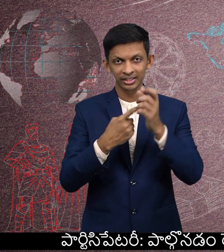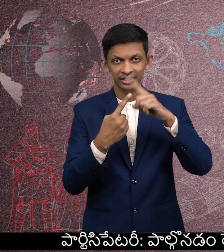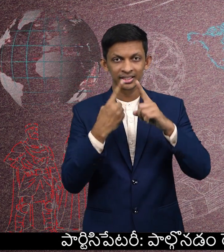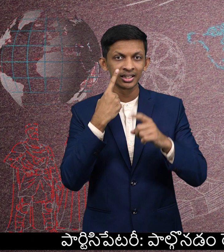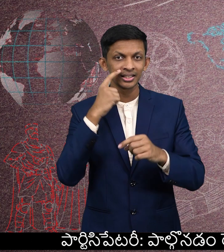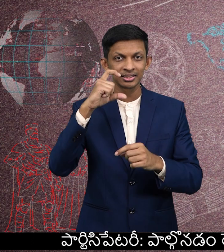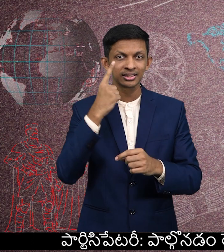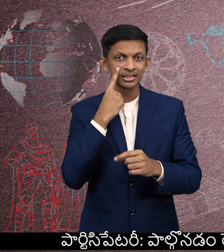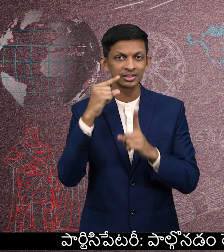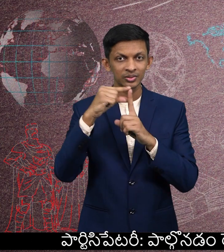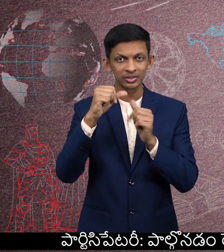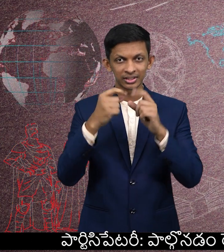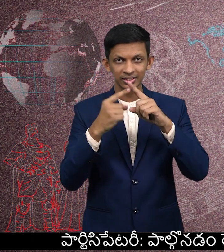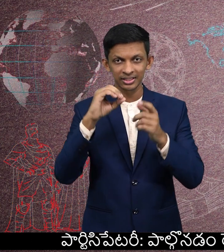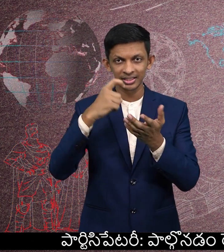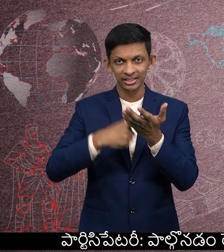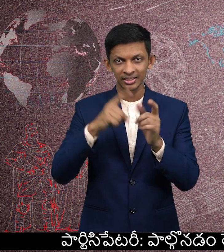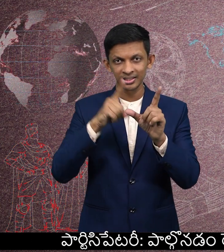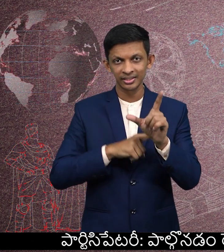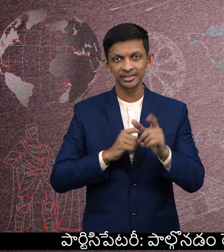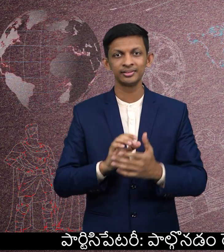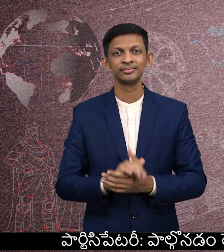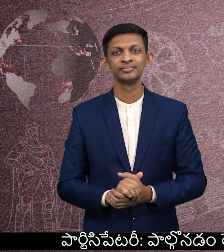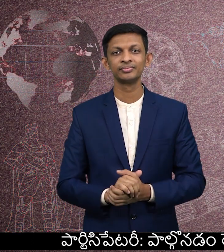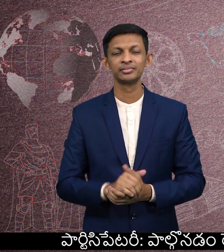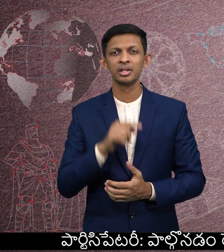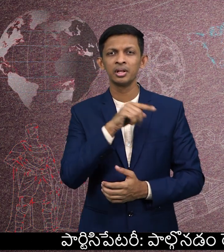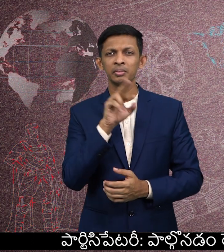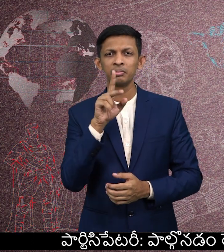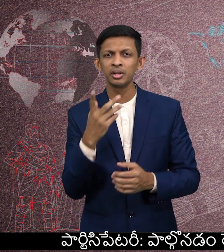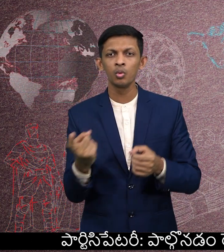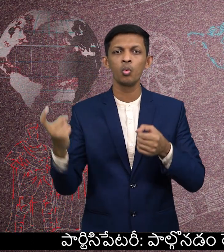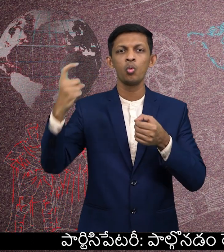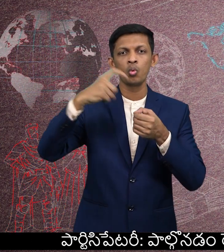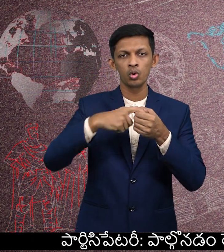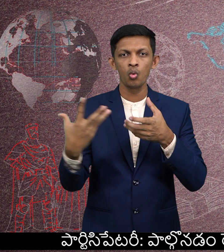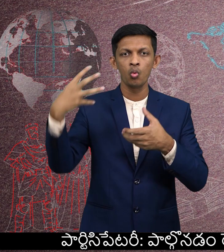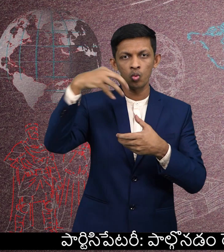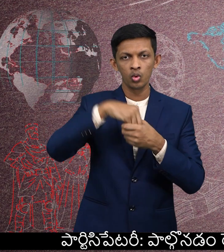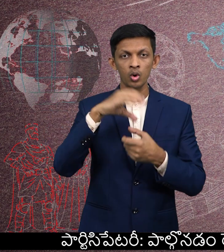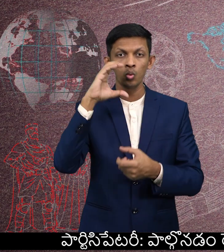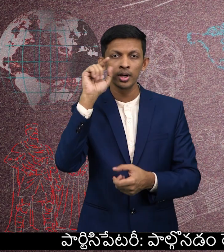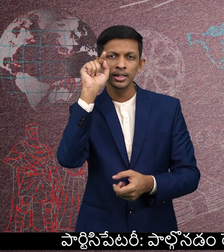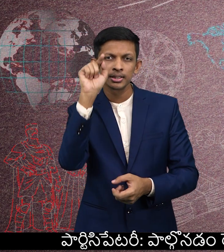పార్టిసిపేటరీ, పాల్గొనటం లేదా సపోర్ట్ చేయటం ద్వారా వర్గీకరించబడుతుంది.